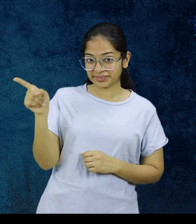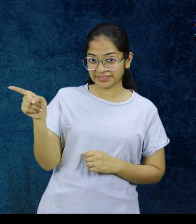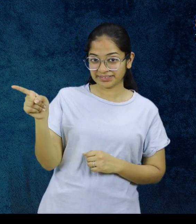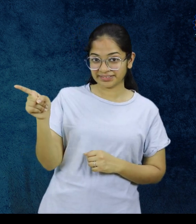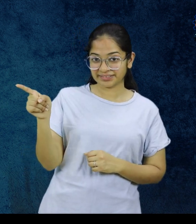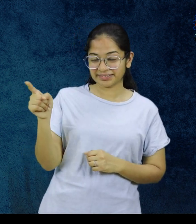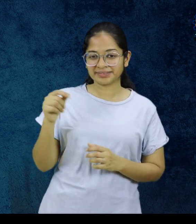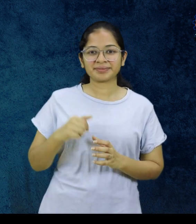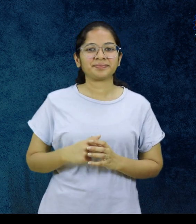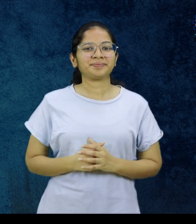वह लड़का